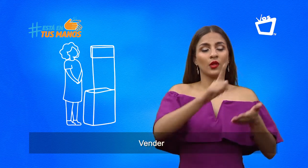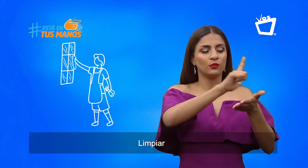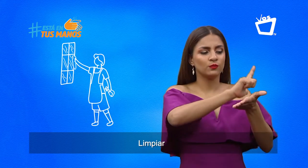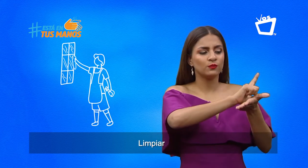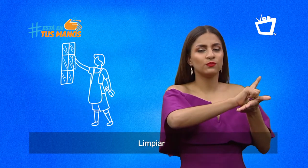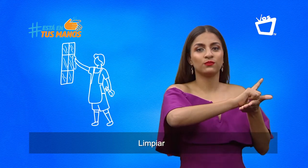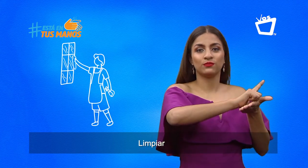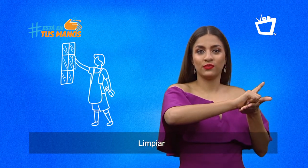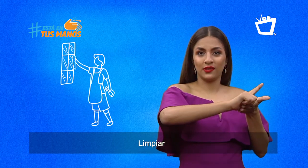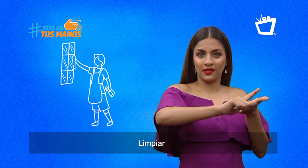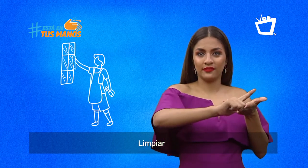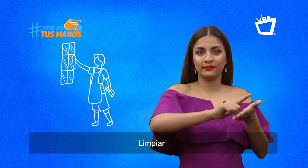limpiar